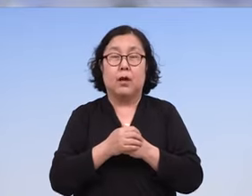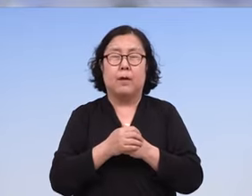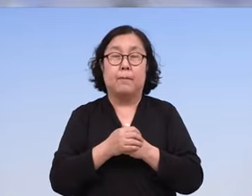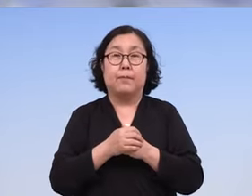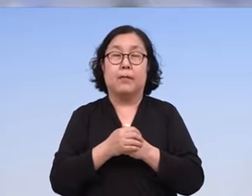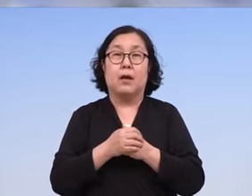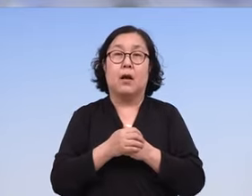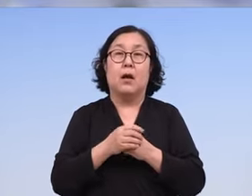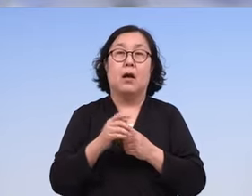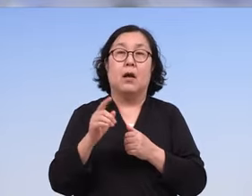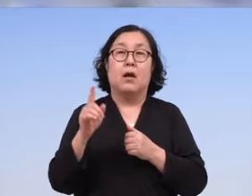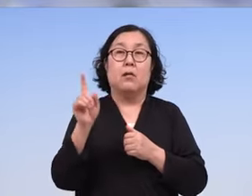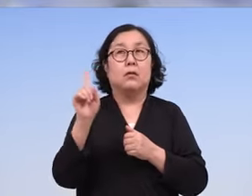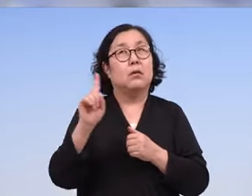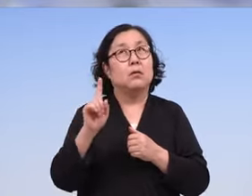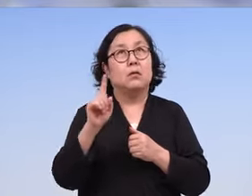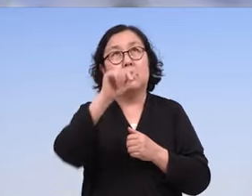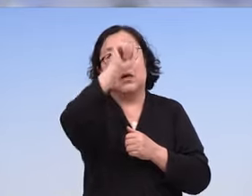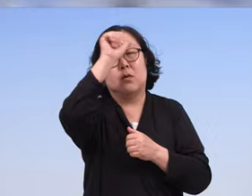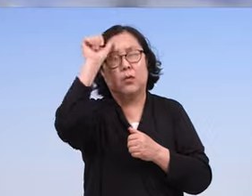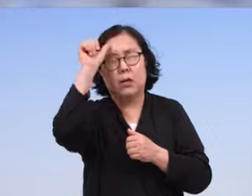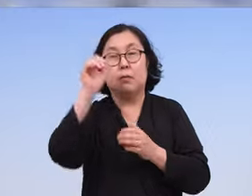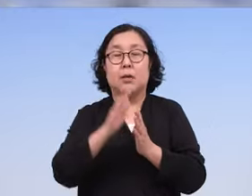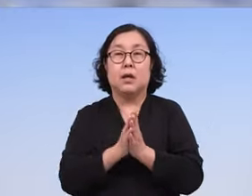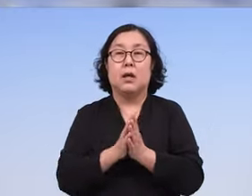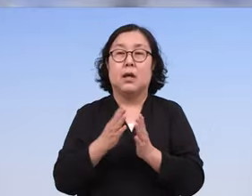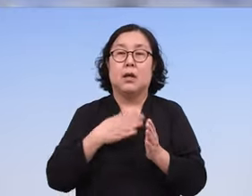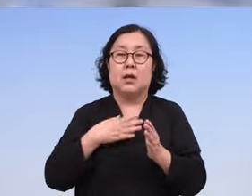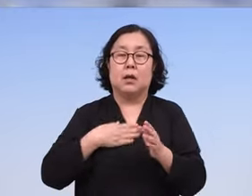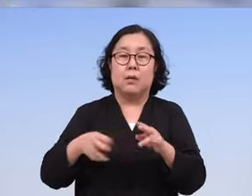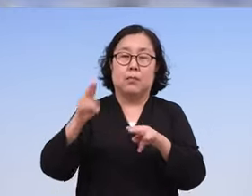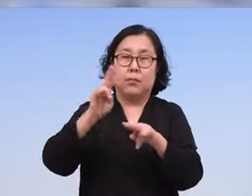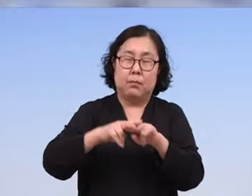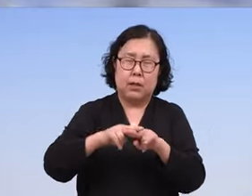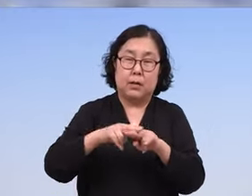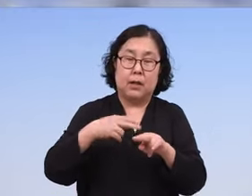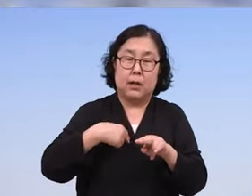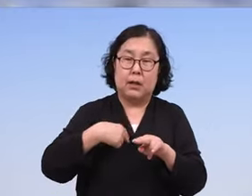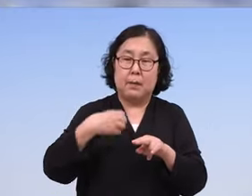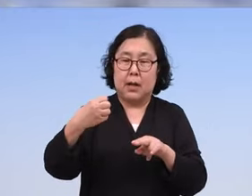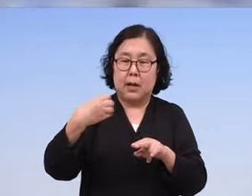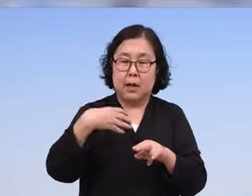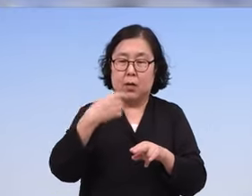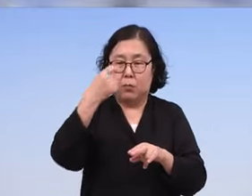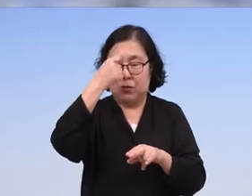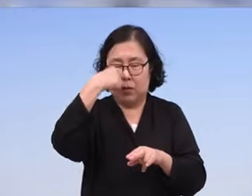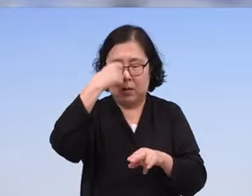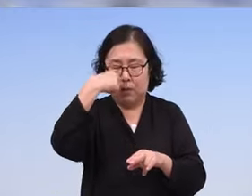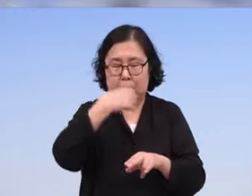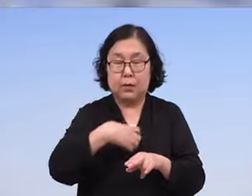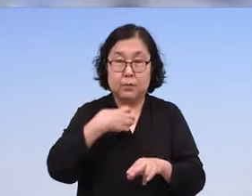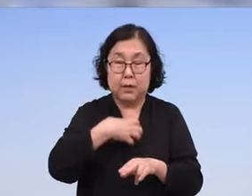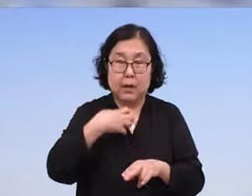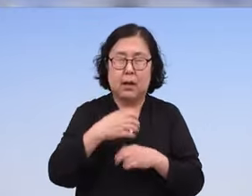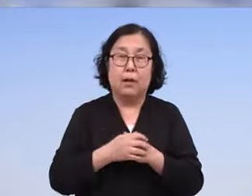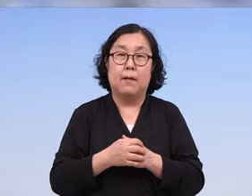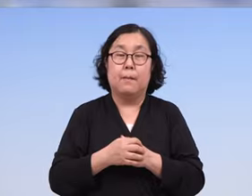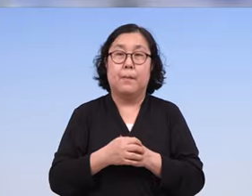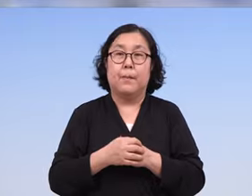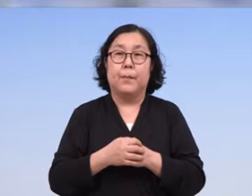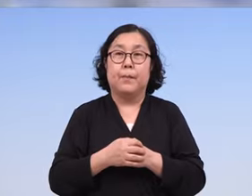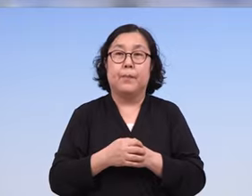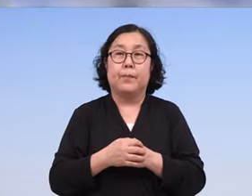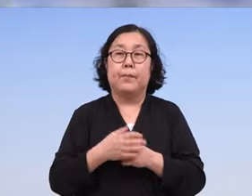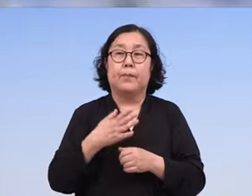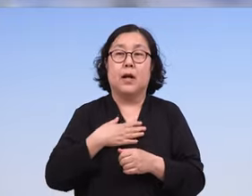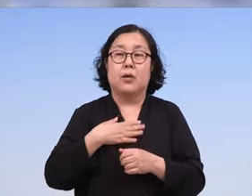어느 장로님이 그 장로님으로 부임하시면서 저한테 하신 말이 난 너무 슬펐습니다. 이런 말씀을 하시는